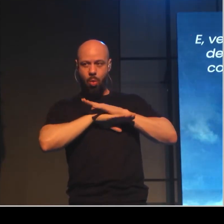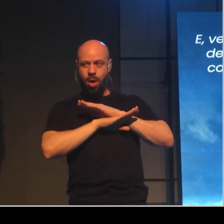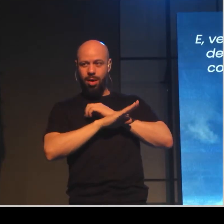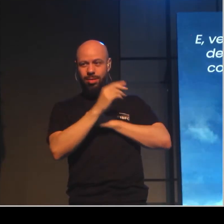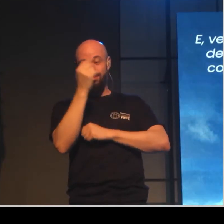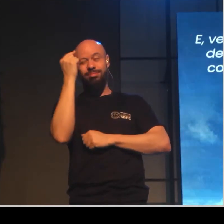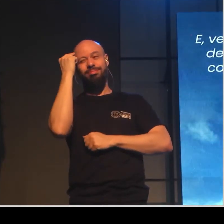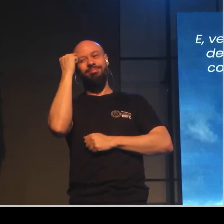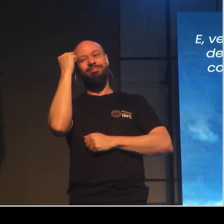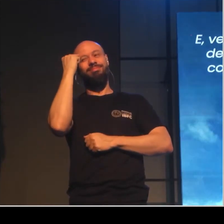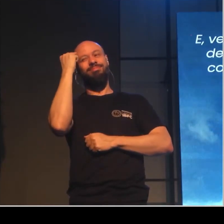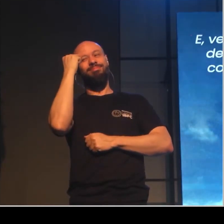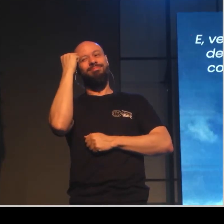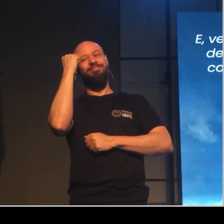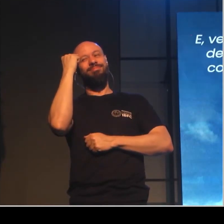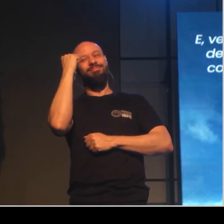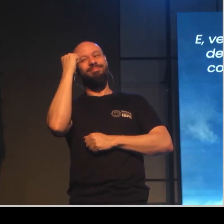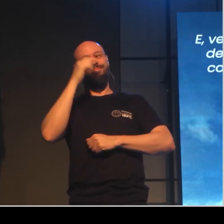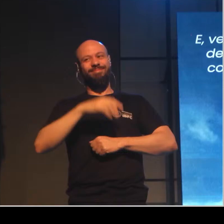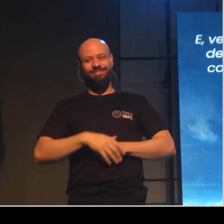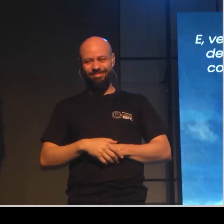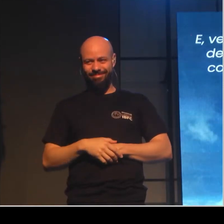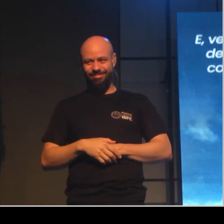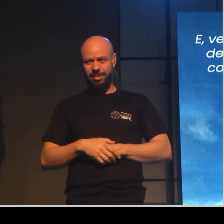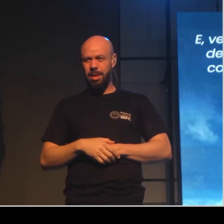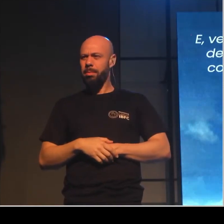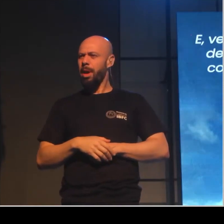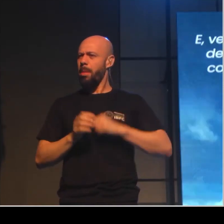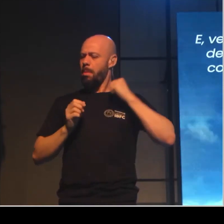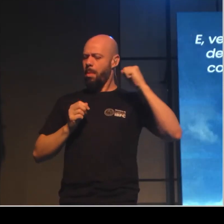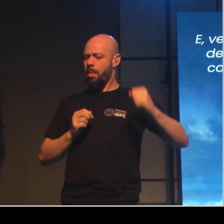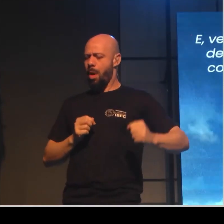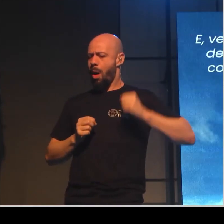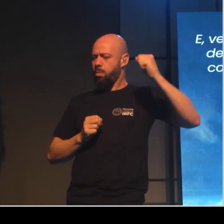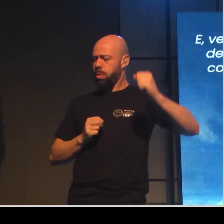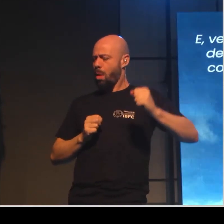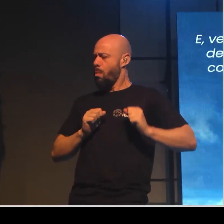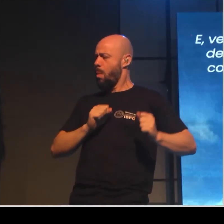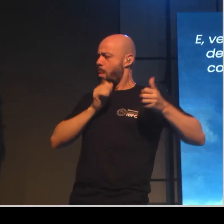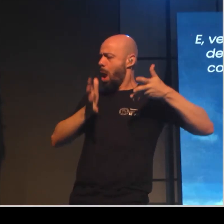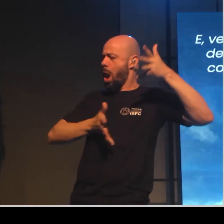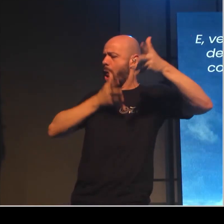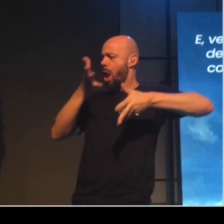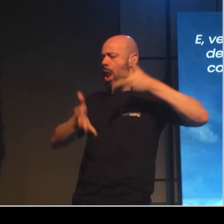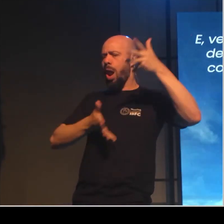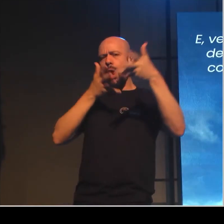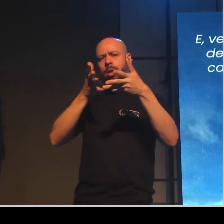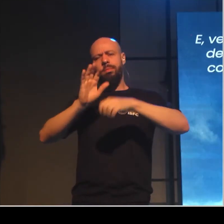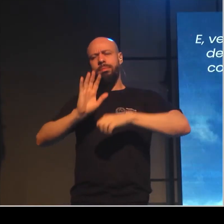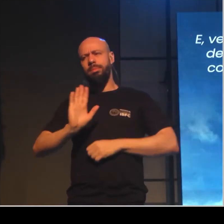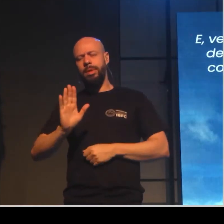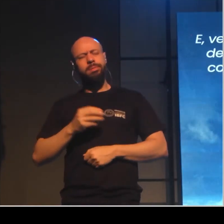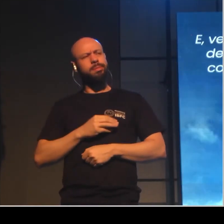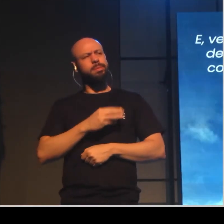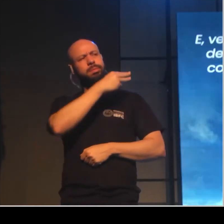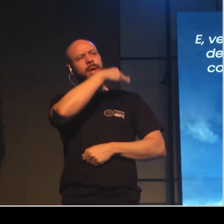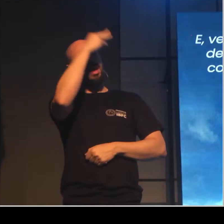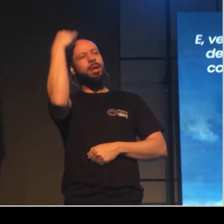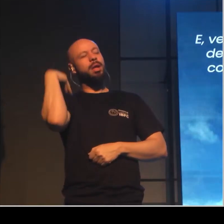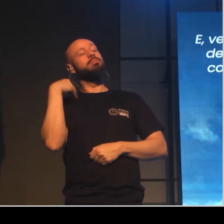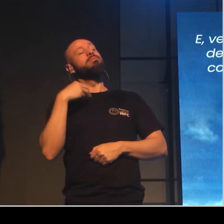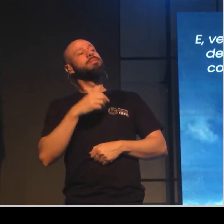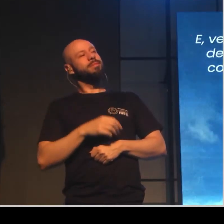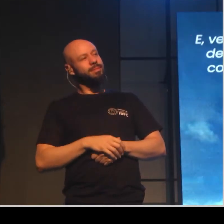no coração. Os pastores estavam falando, mas Maria